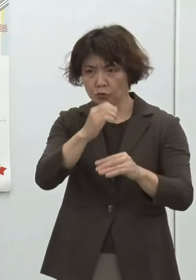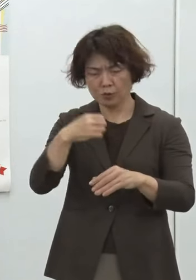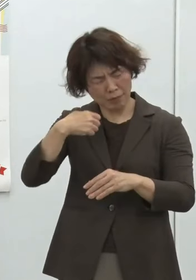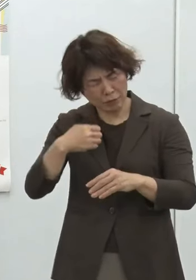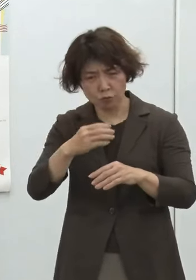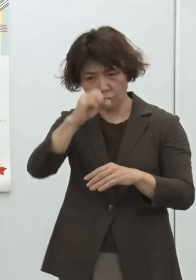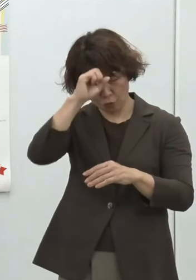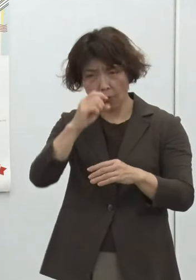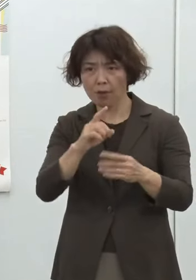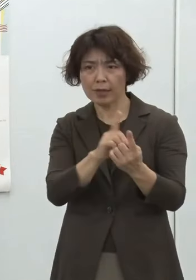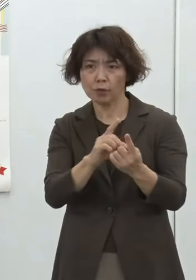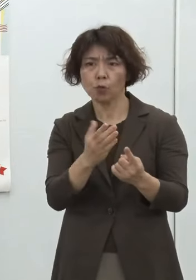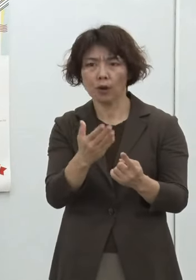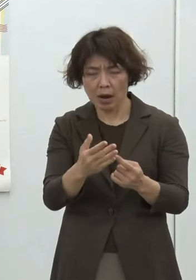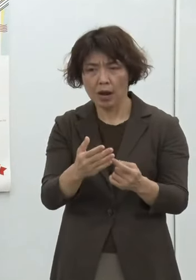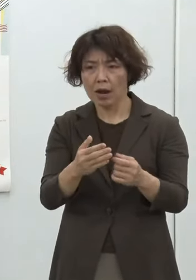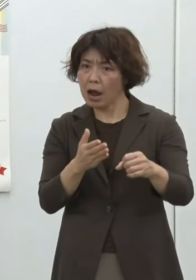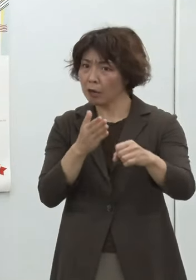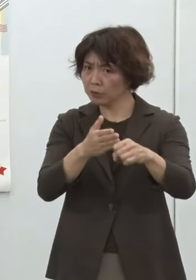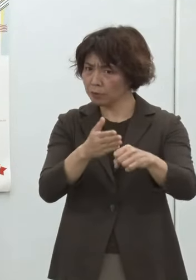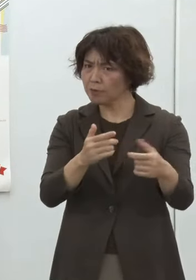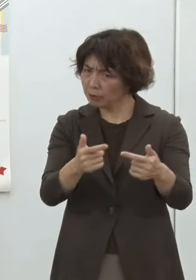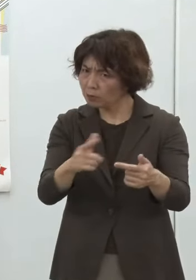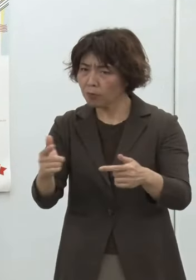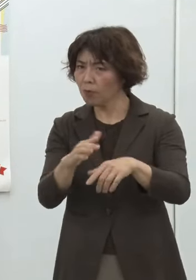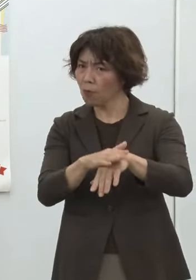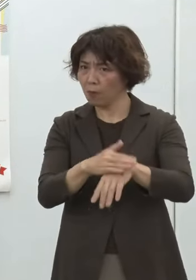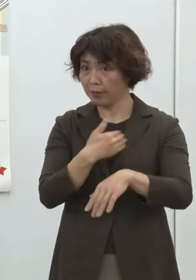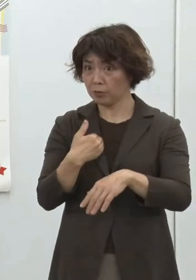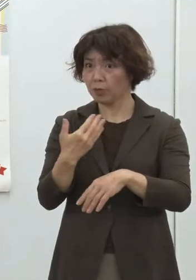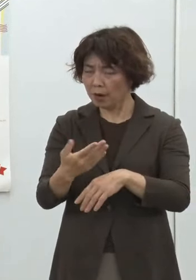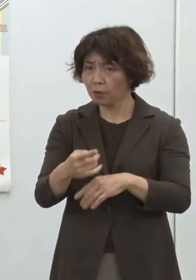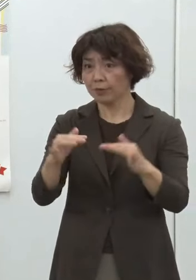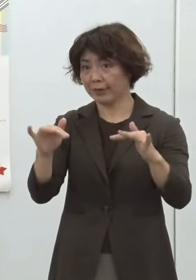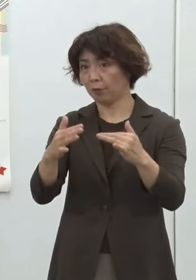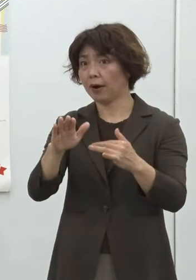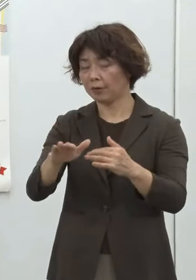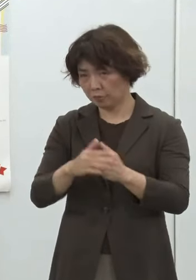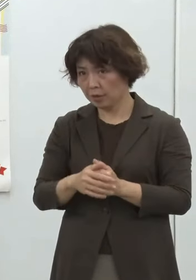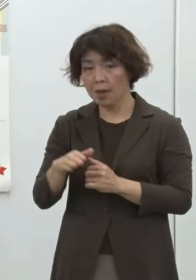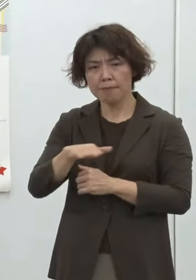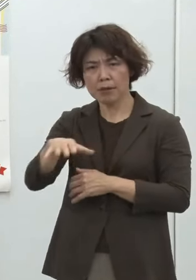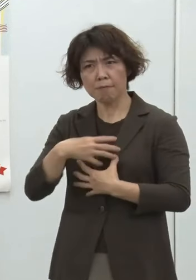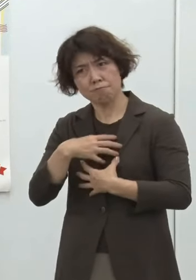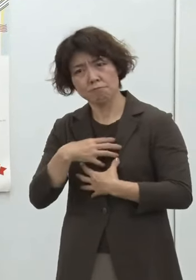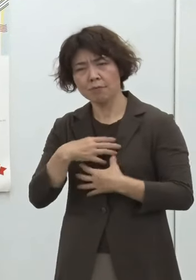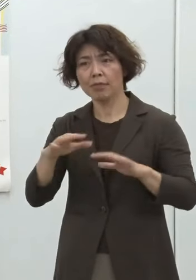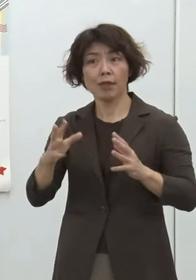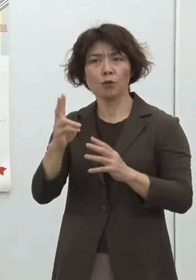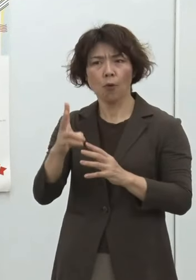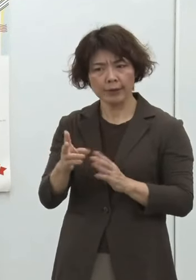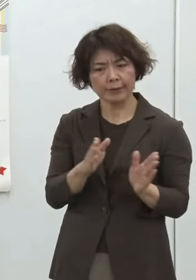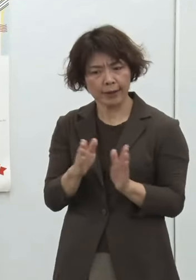場までに来るそのアクセスは十分なのかという議論はこれは当然あると思いますので、この辺の、まあ、皆さんが心配いただかないように交通整